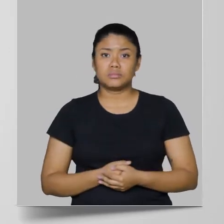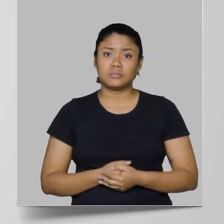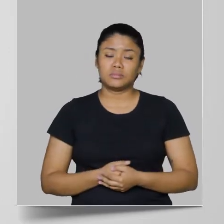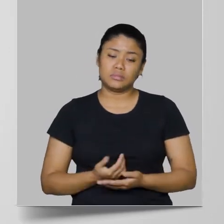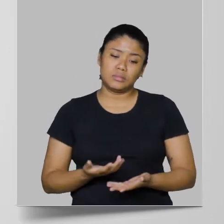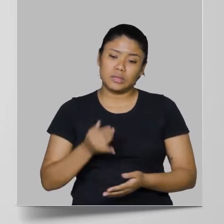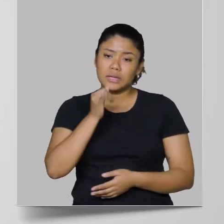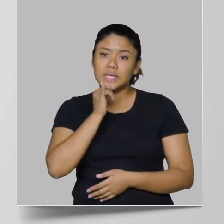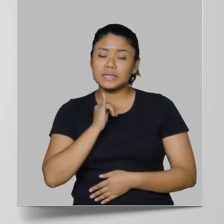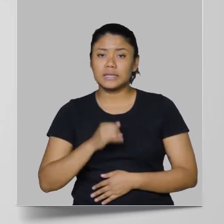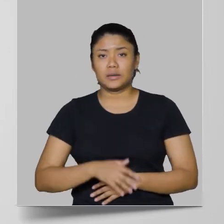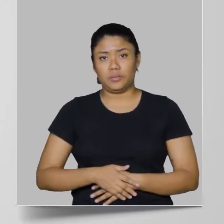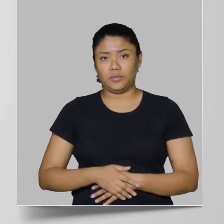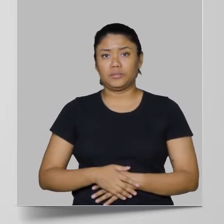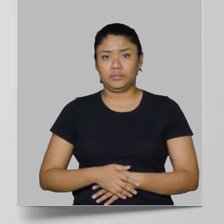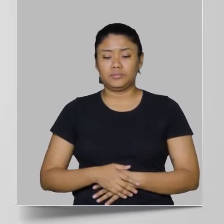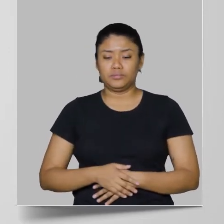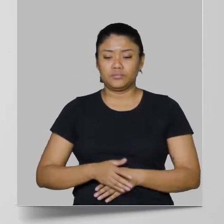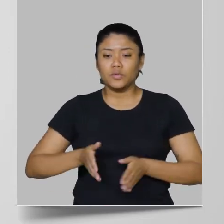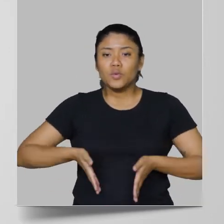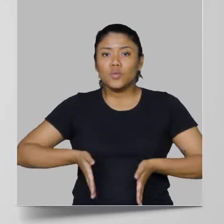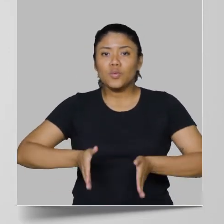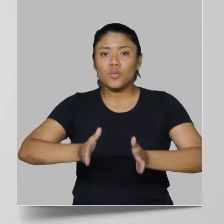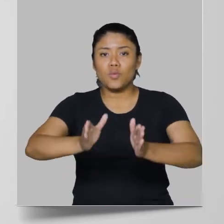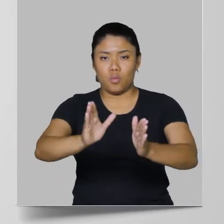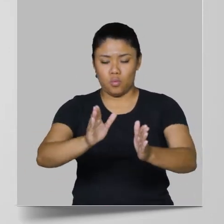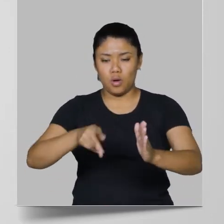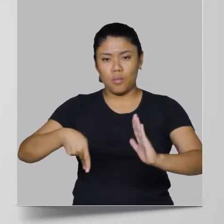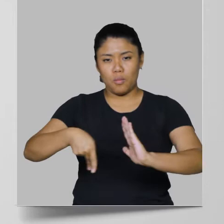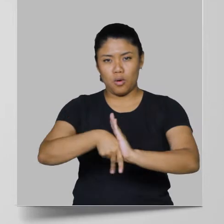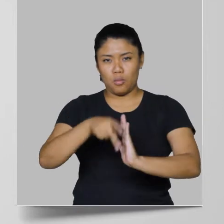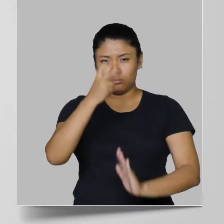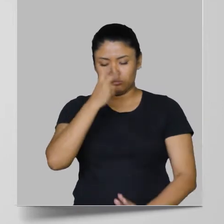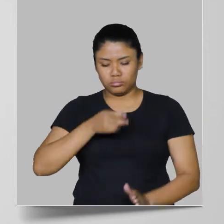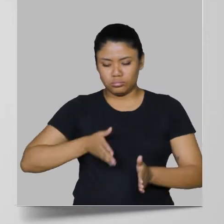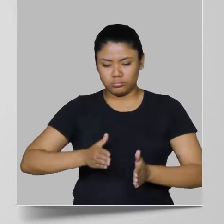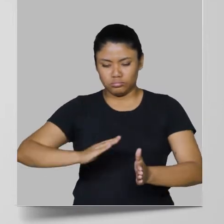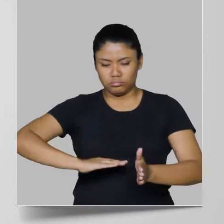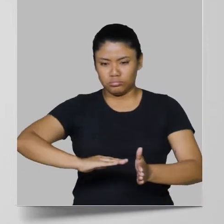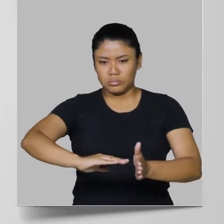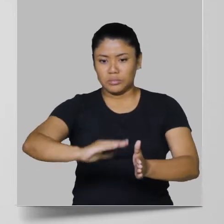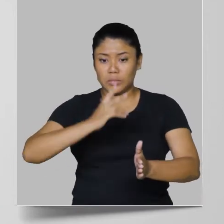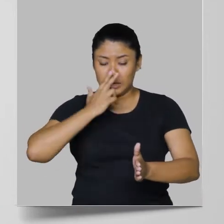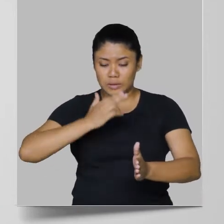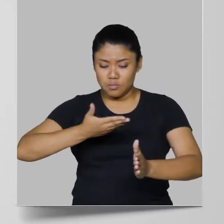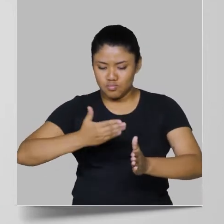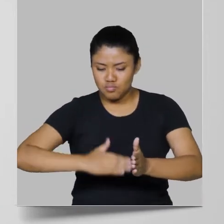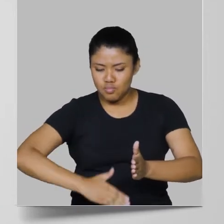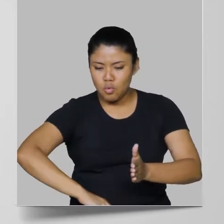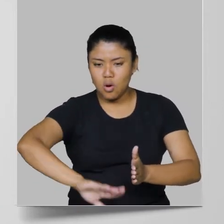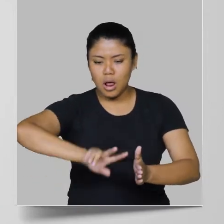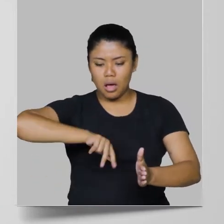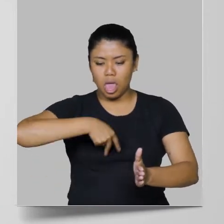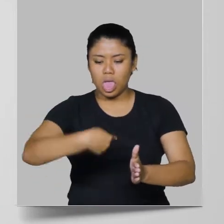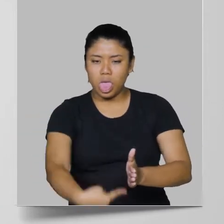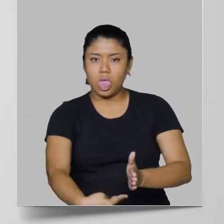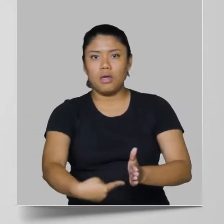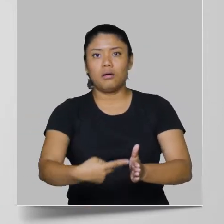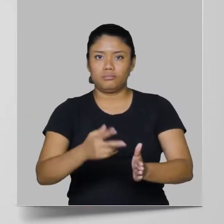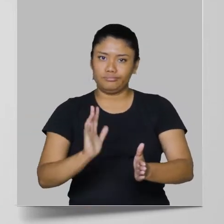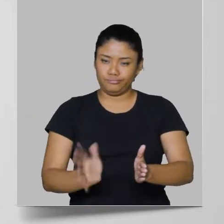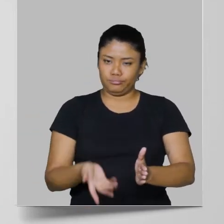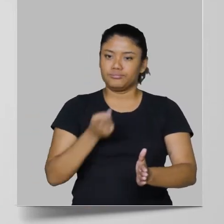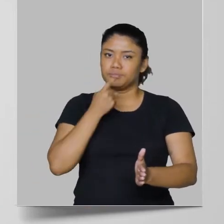caminhando no piso guia e tu te depara com um buraco, tu cai dentro dele, como já aconteceu há poucos dias. Então,